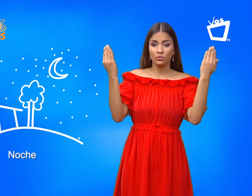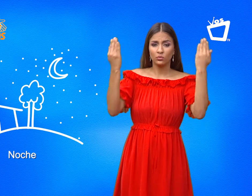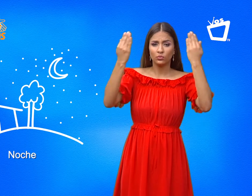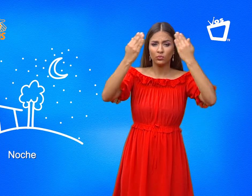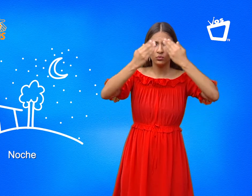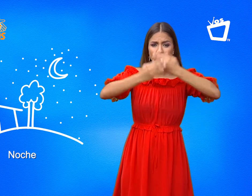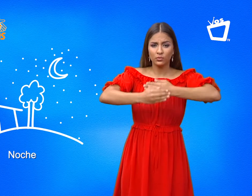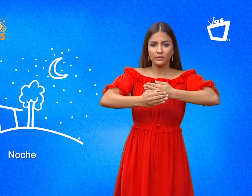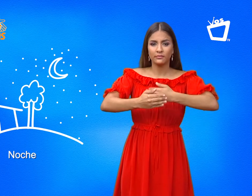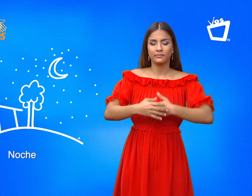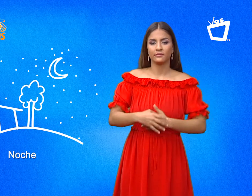noche